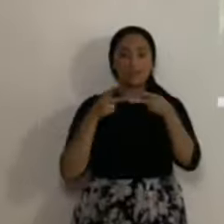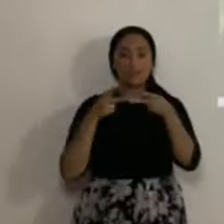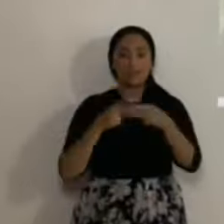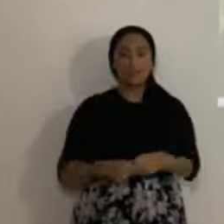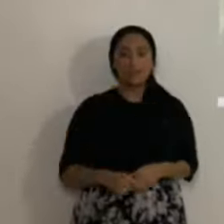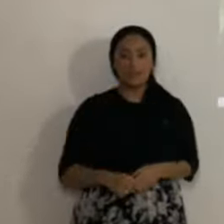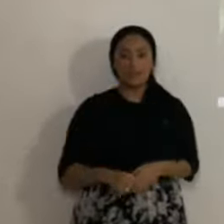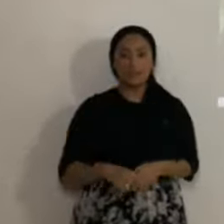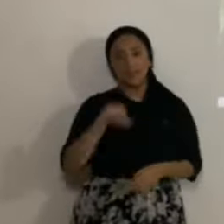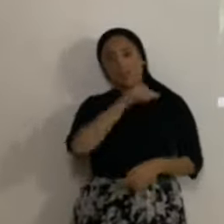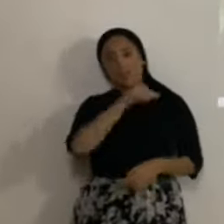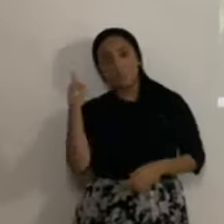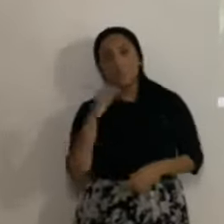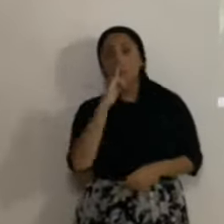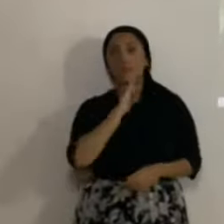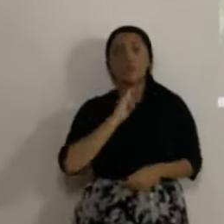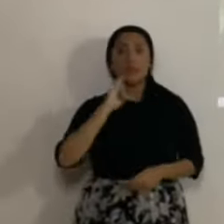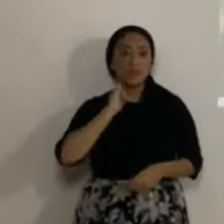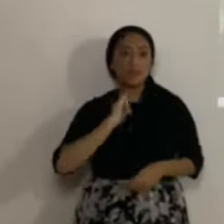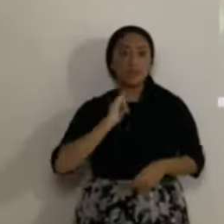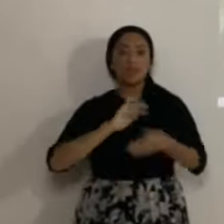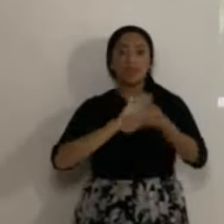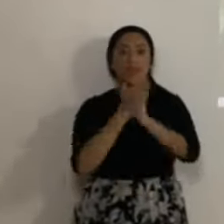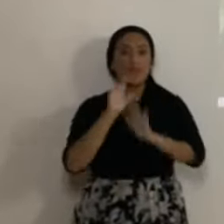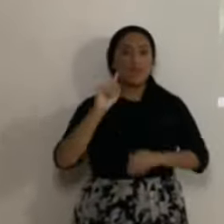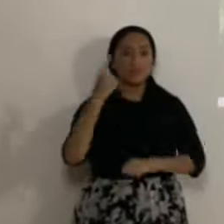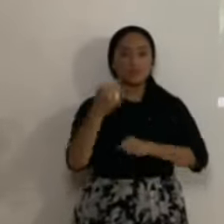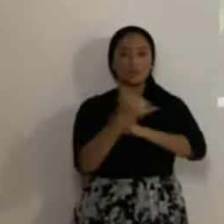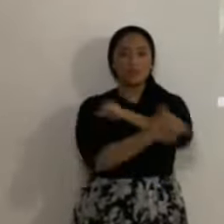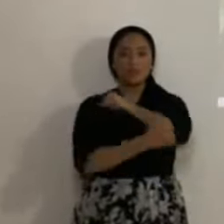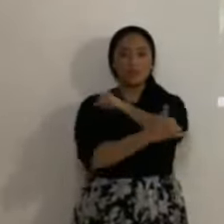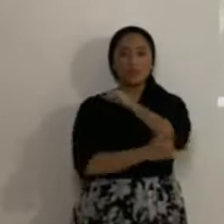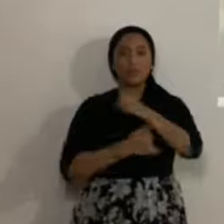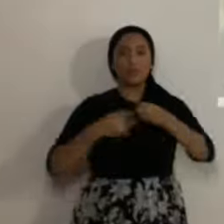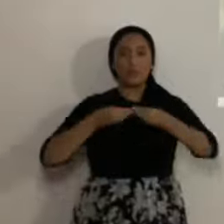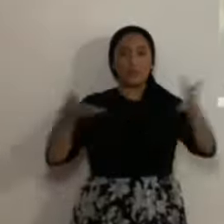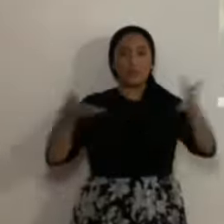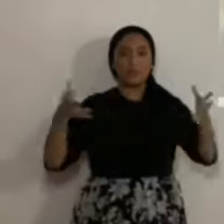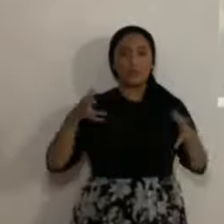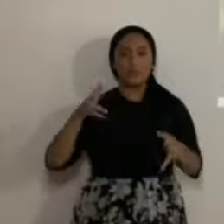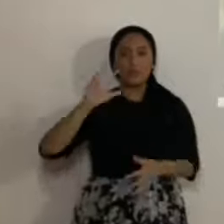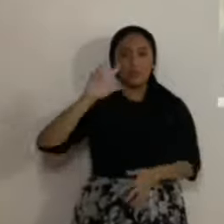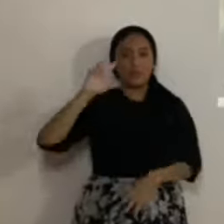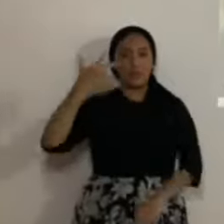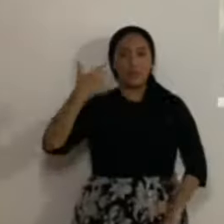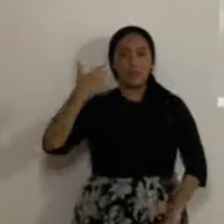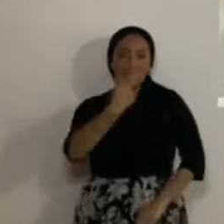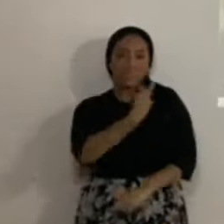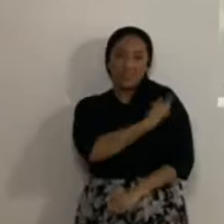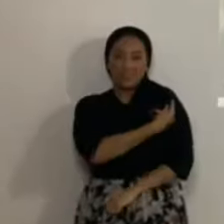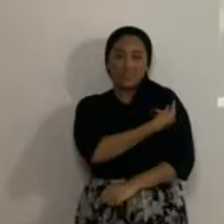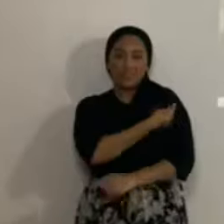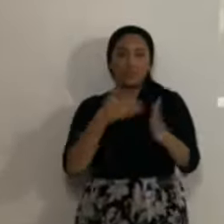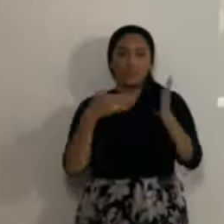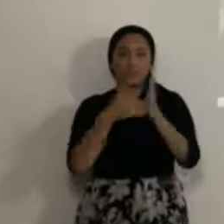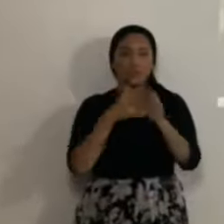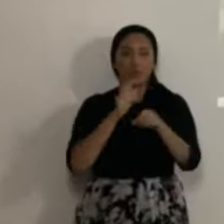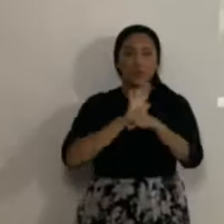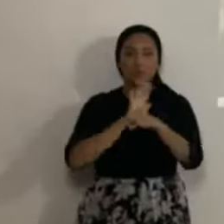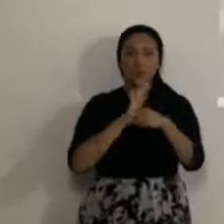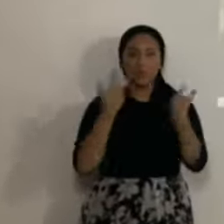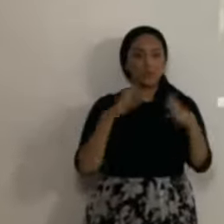y por otro lado, Israel se convierte en el primer país en lanzar la tercera inyección contra el bicho. Todo esto